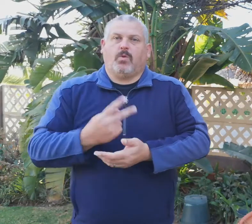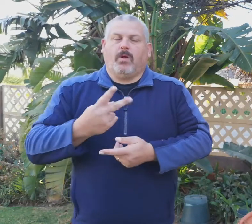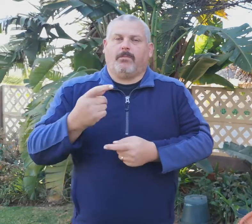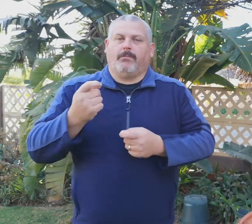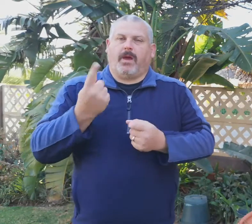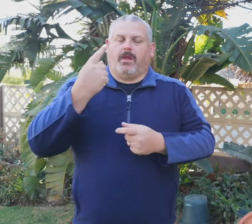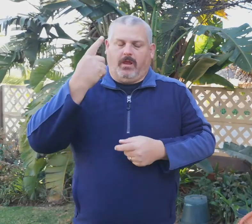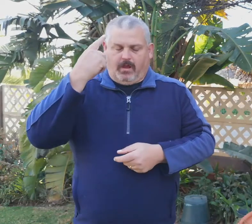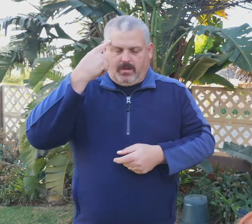moet weg begin.